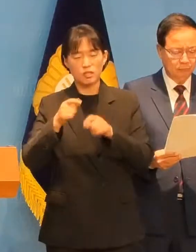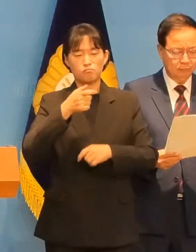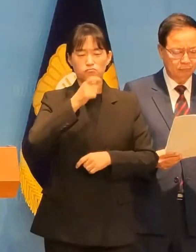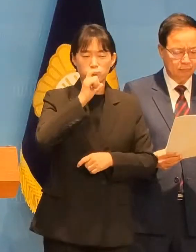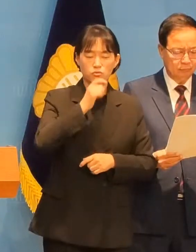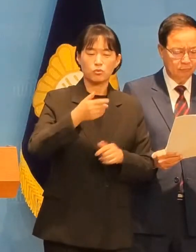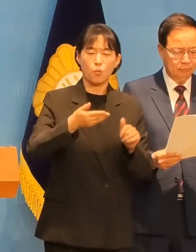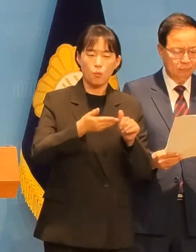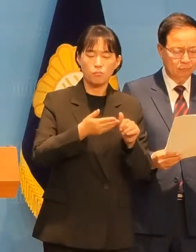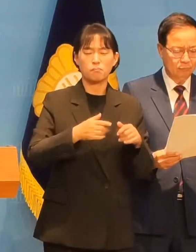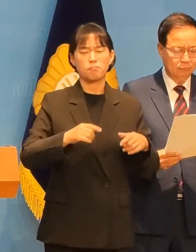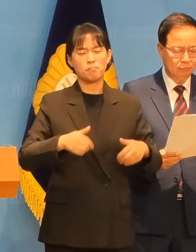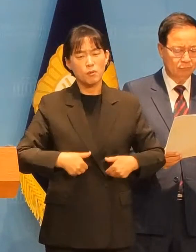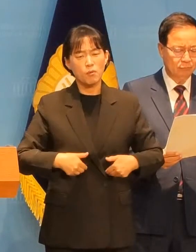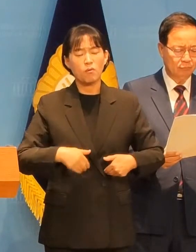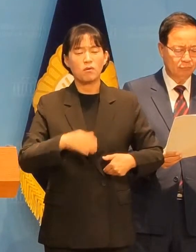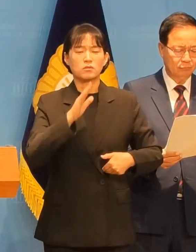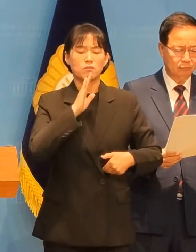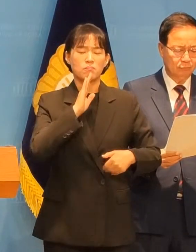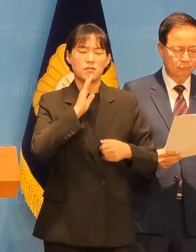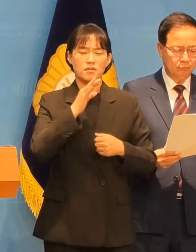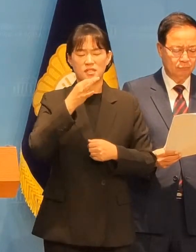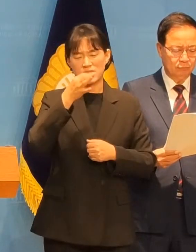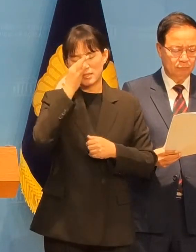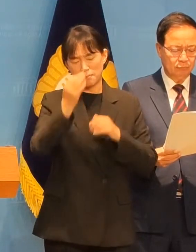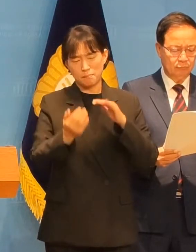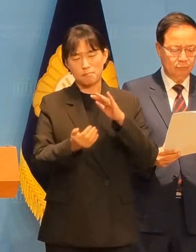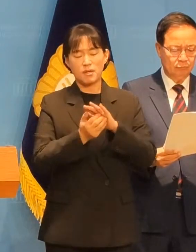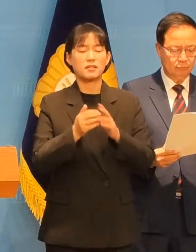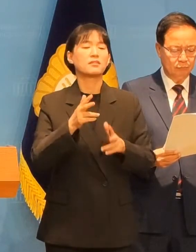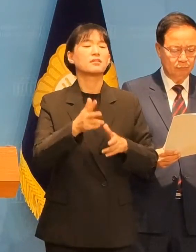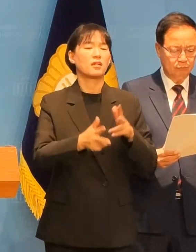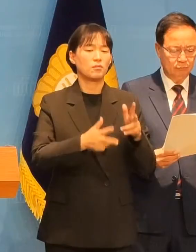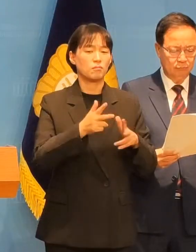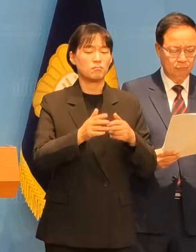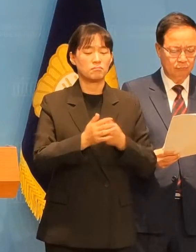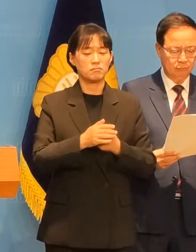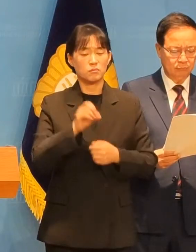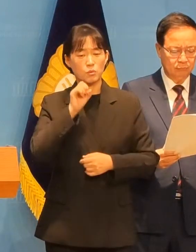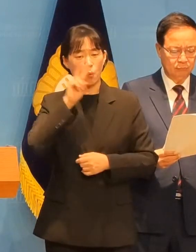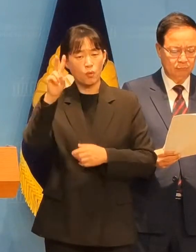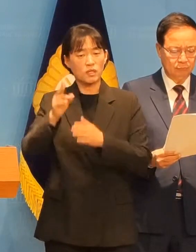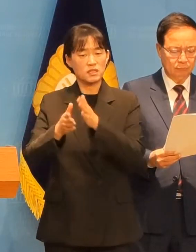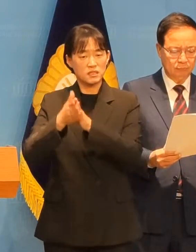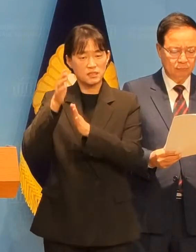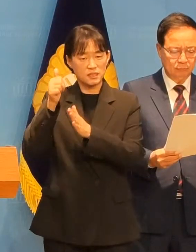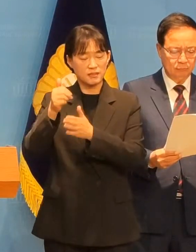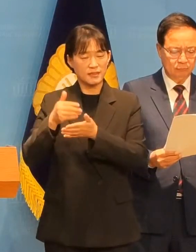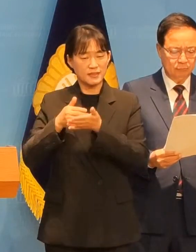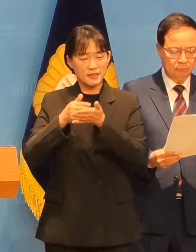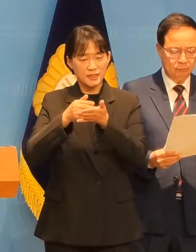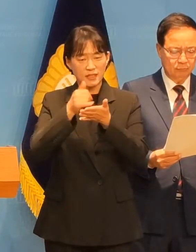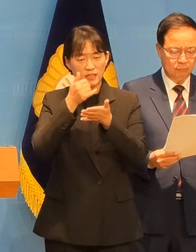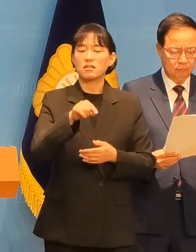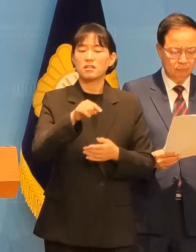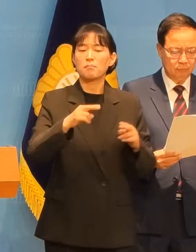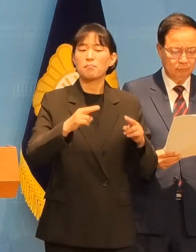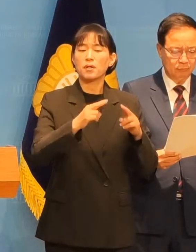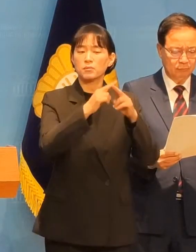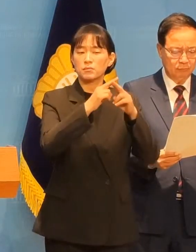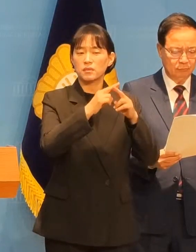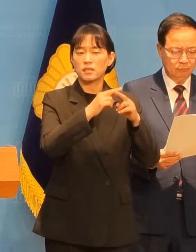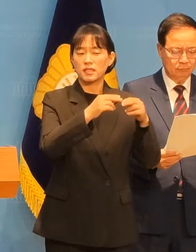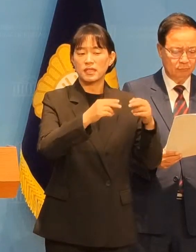필요한 최첨단 산업입니다. 현 용인시장의 제안으로 시작된 용인 반도체 산단은